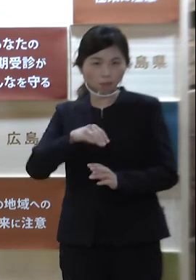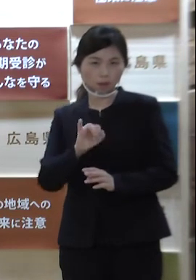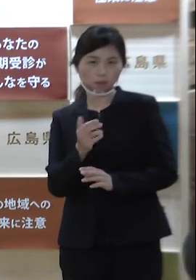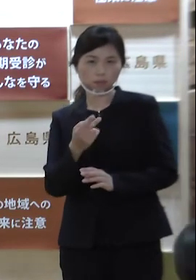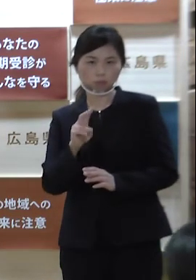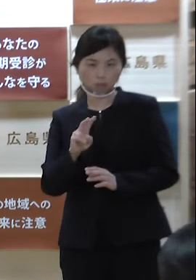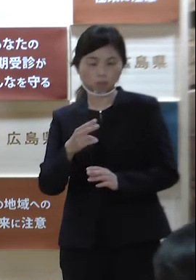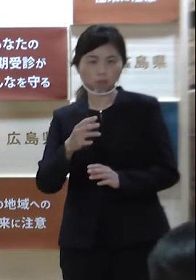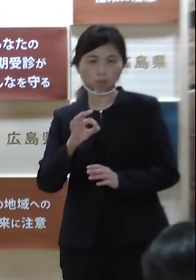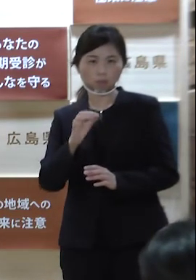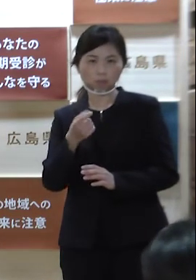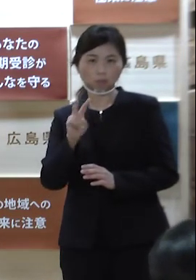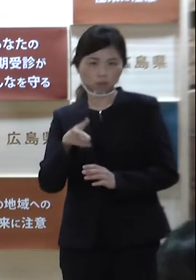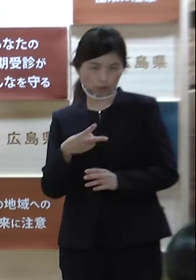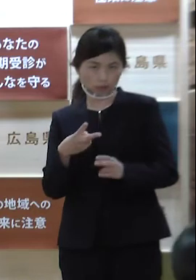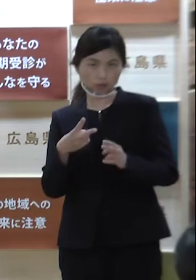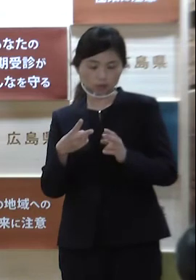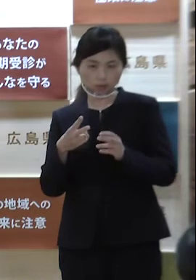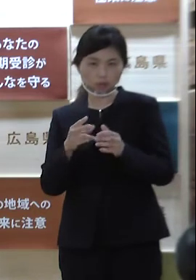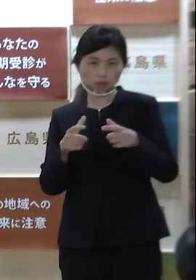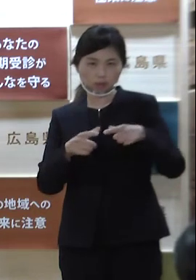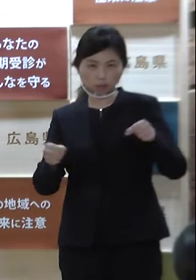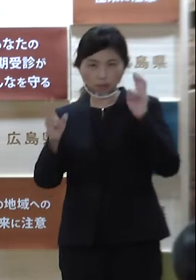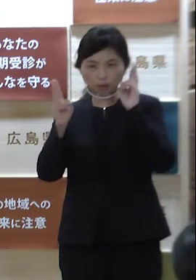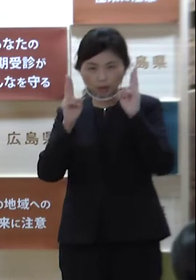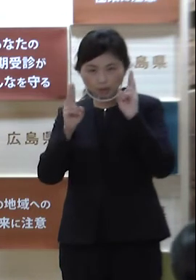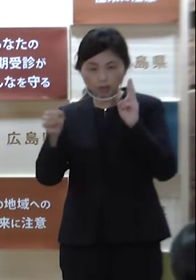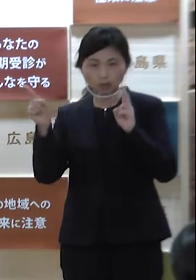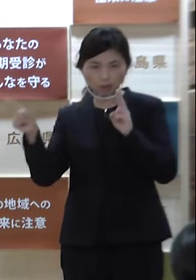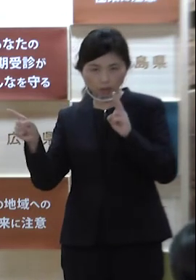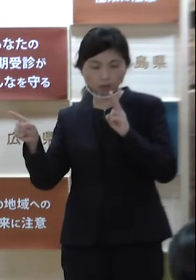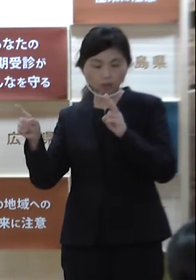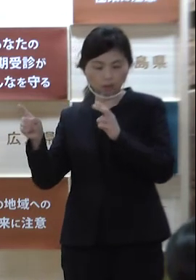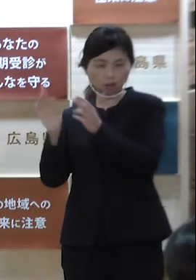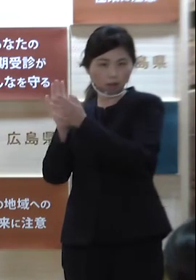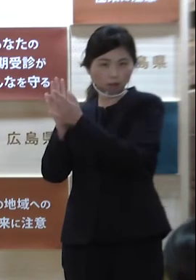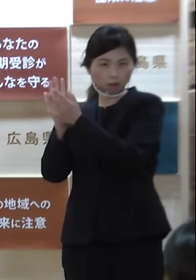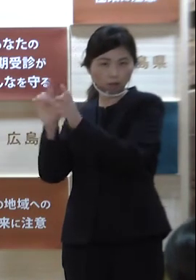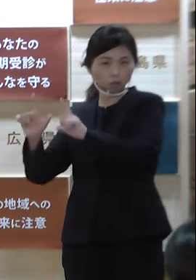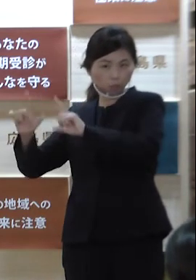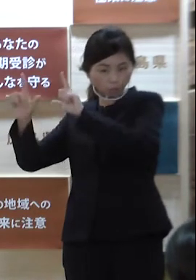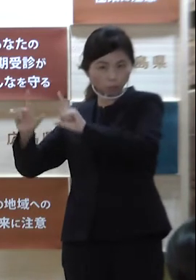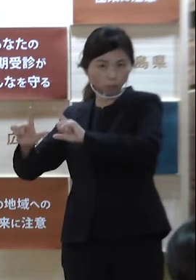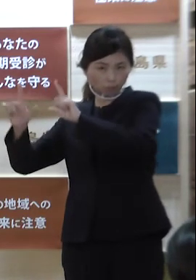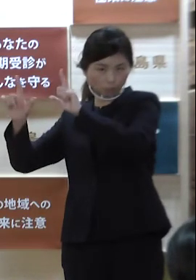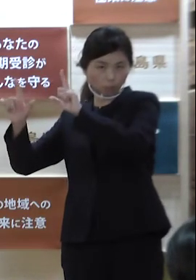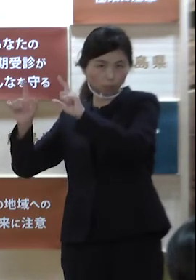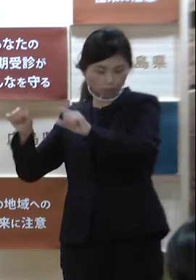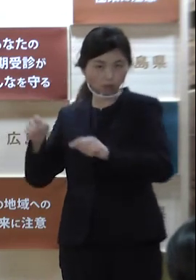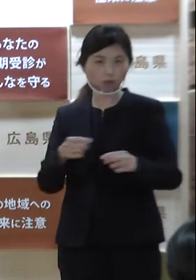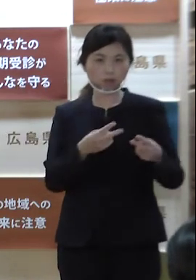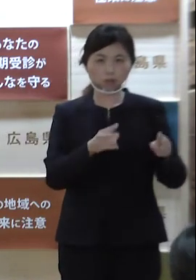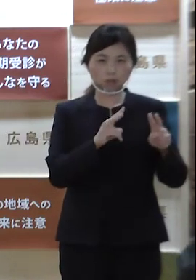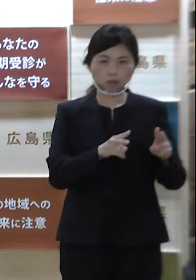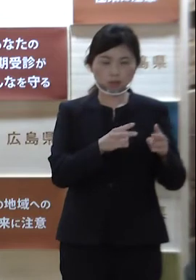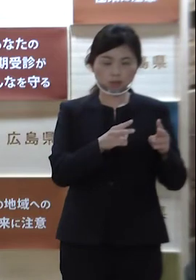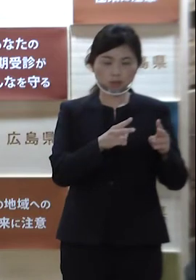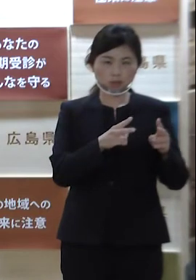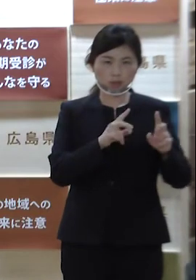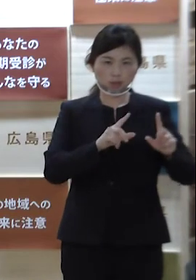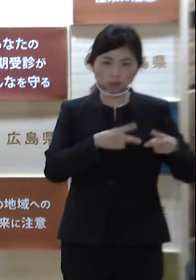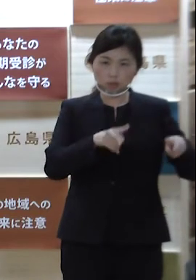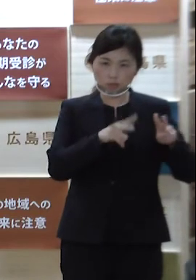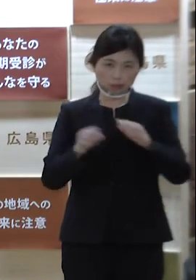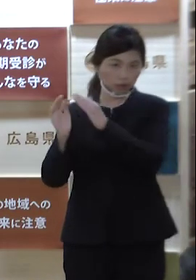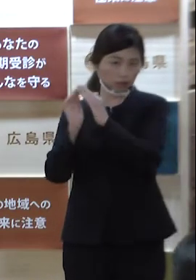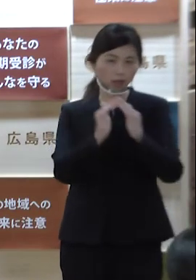28日付で本社を東京から本県東広島市に移転したと正式にご連絡がござい